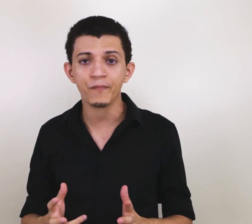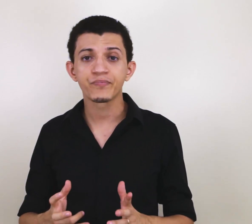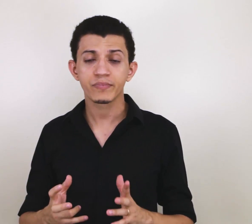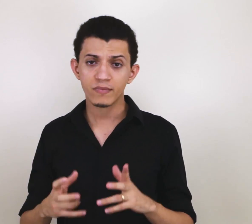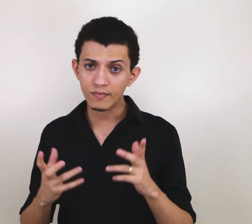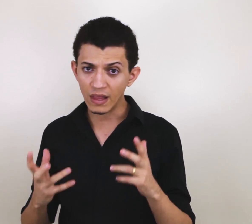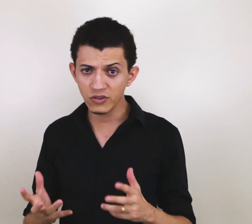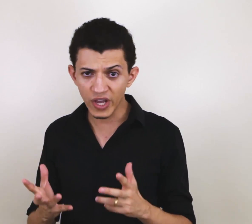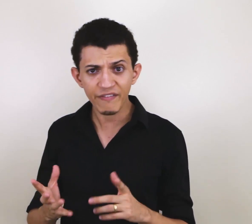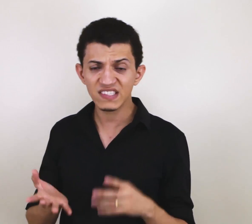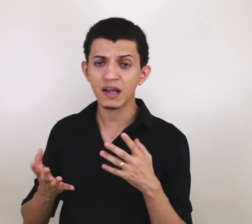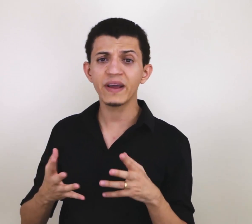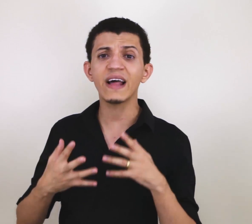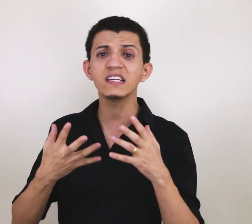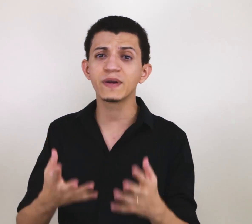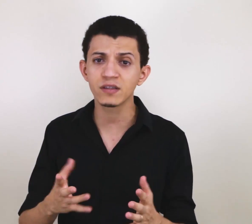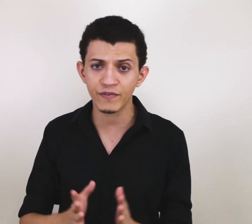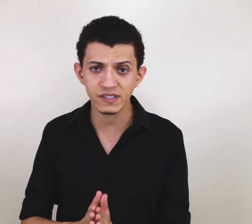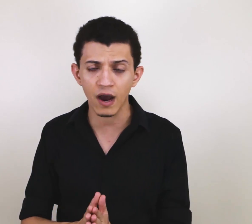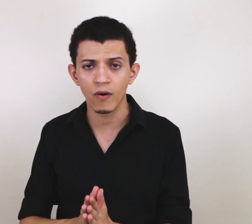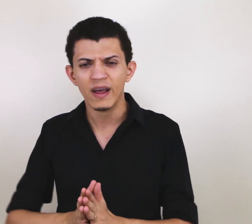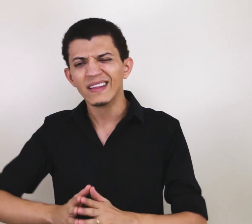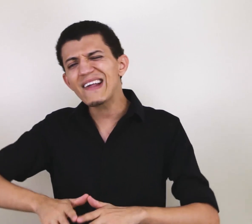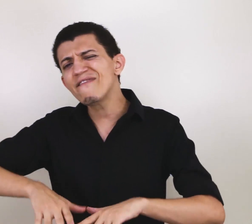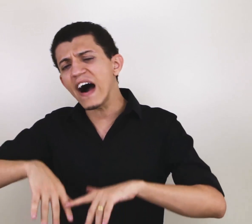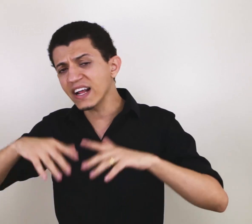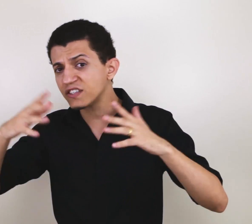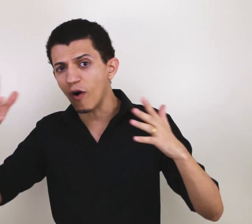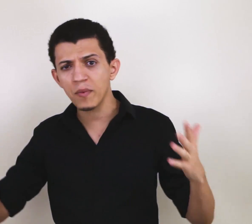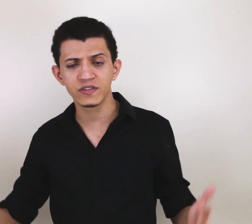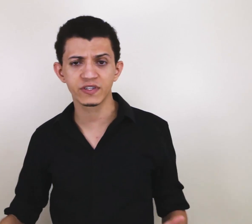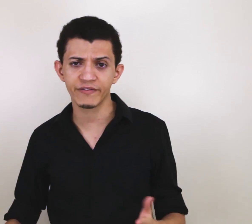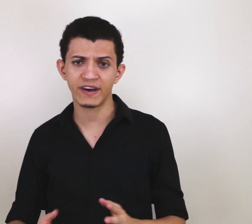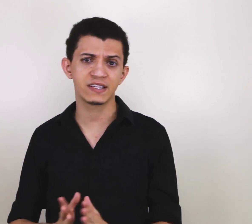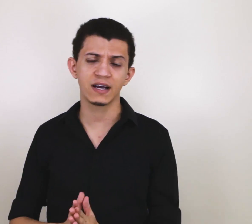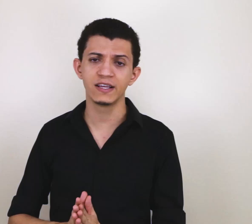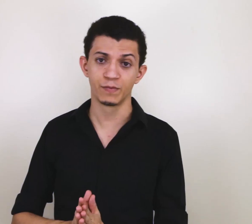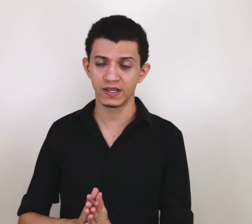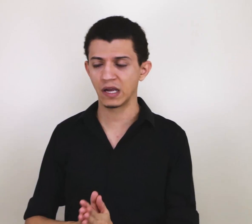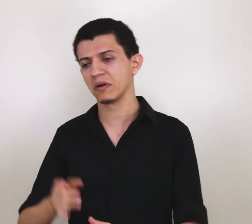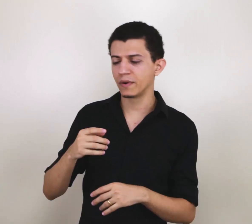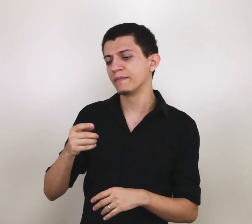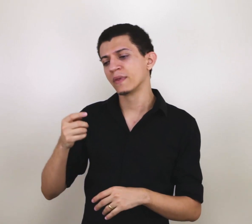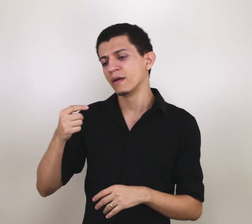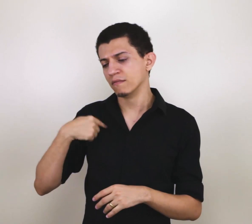corpo, de ênfase também da expressão facial. Tem várias formas de você fazer essa lista. Por exemplo,